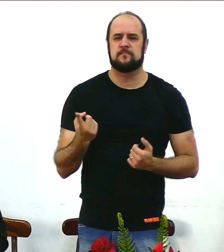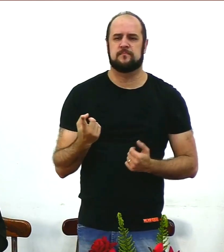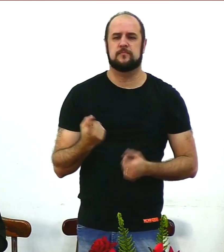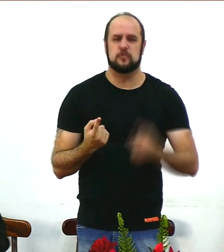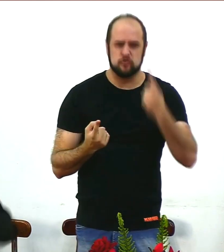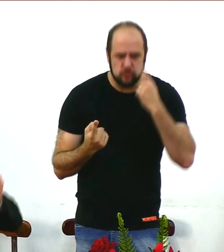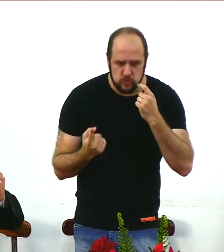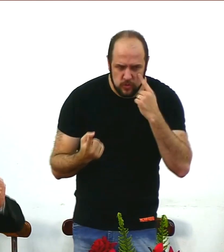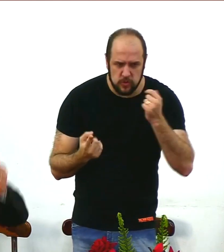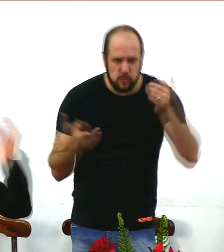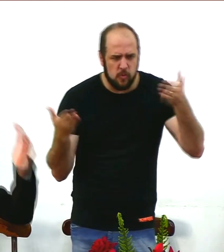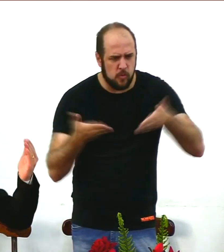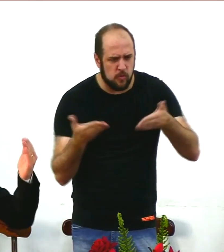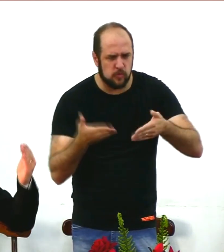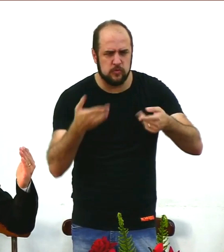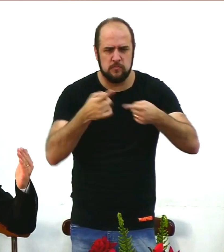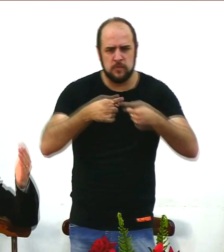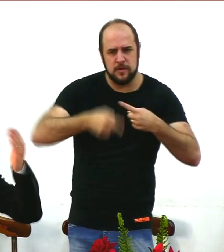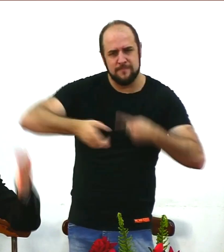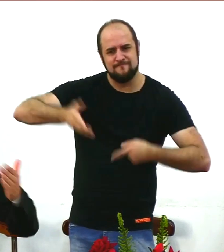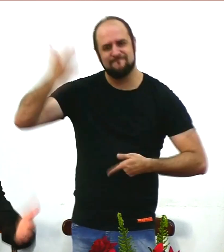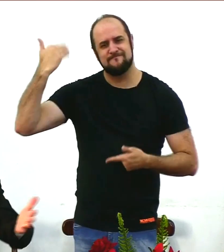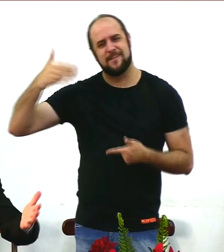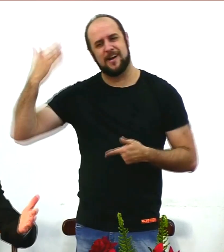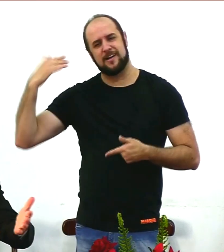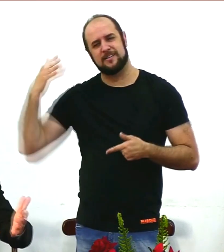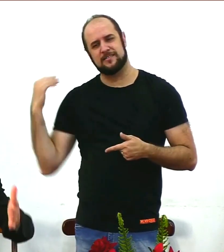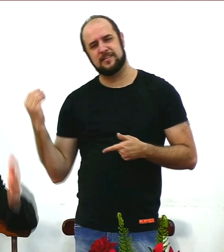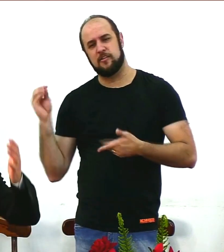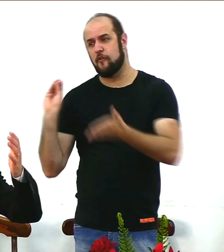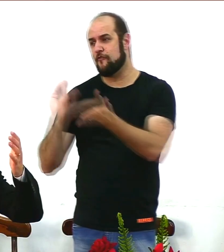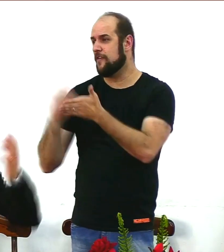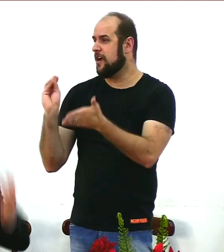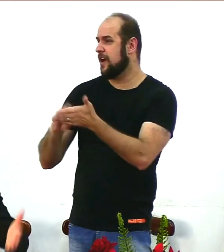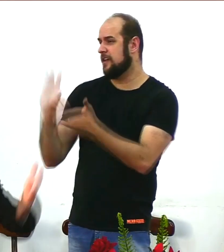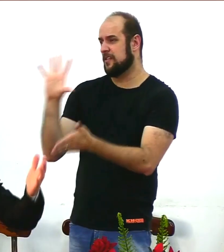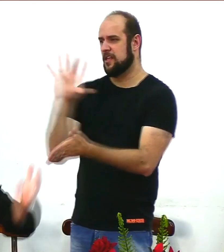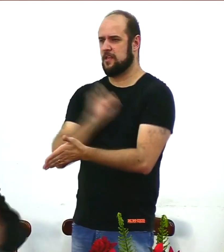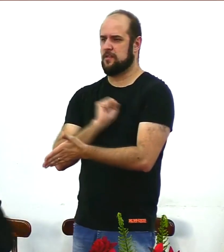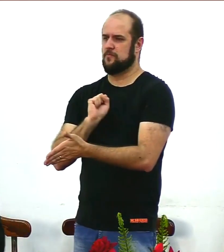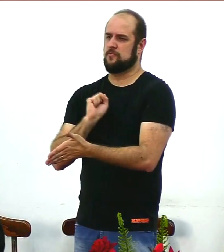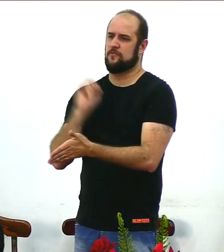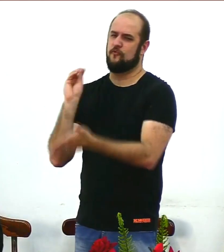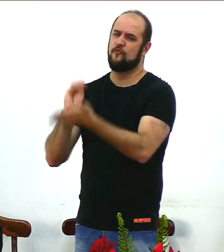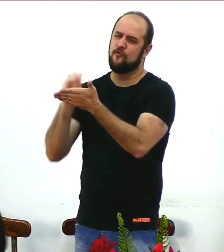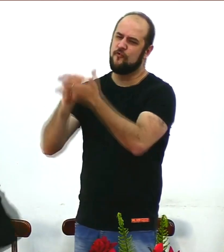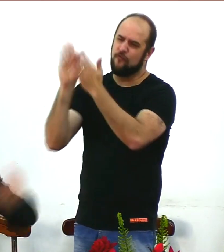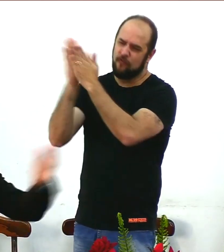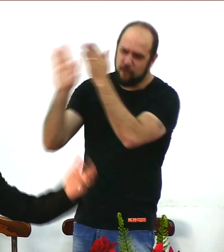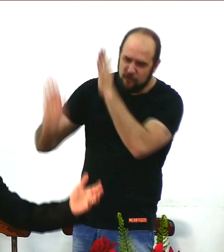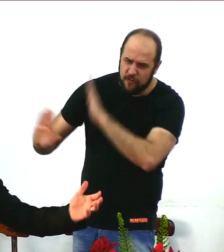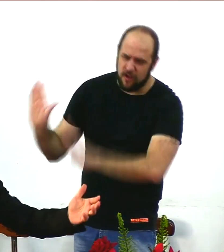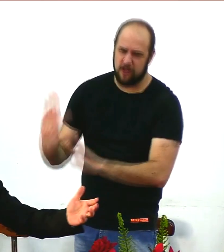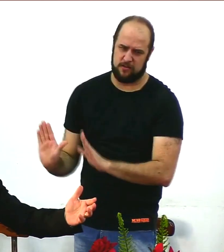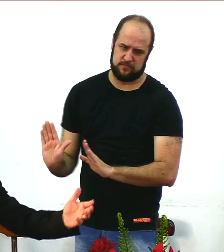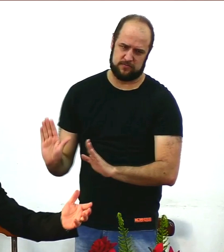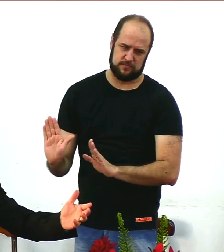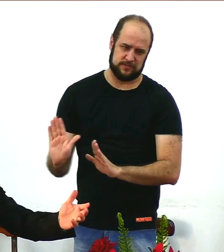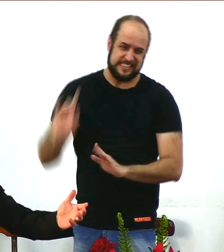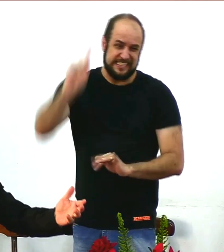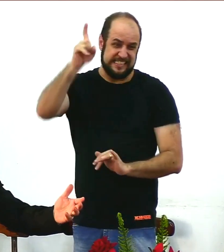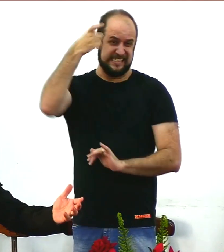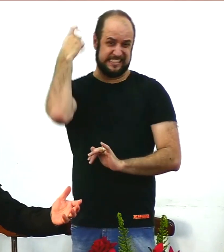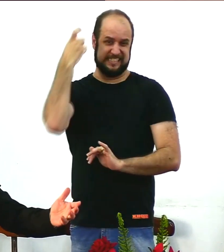mostra. Depois, reavaliando a sua lealdade, a sua fidelidade. E isso foi bom para eles. Eles precisavam